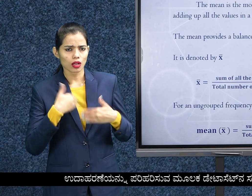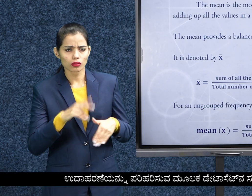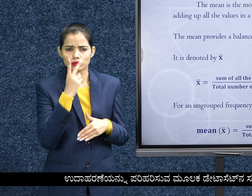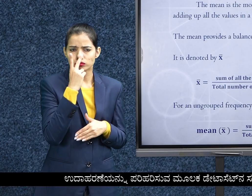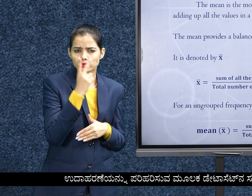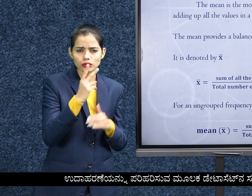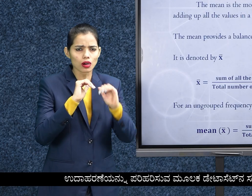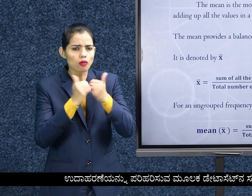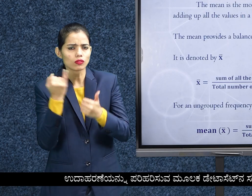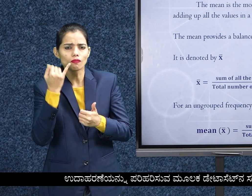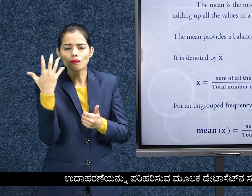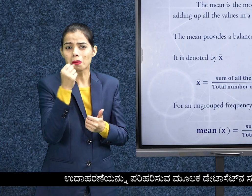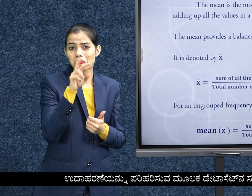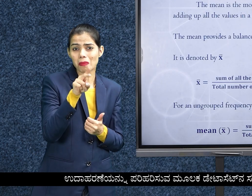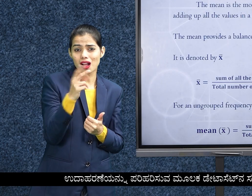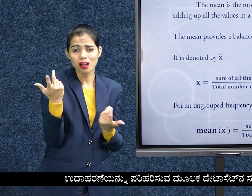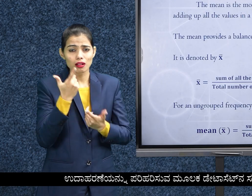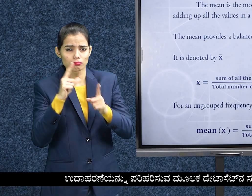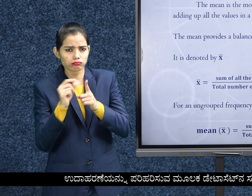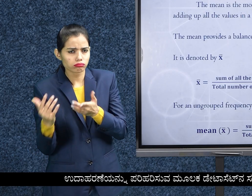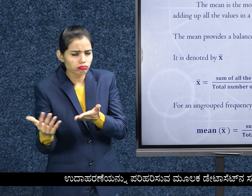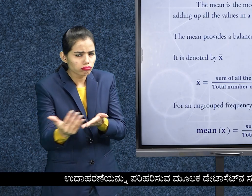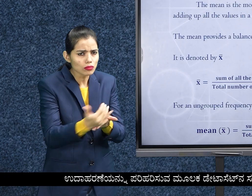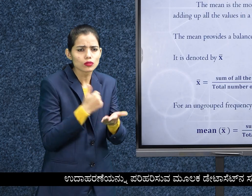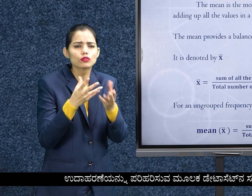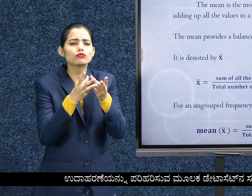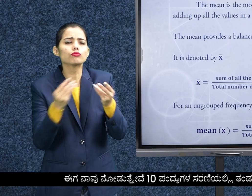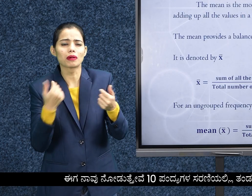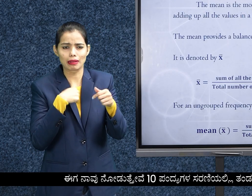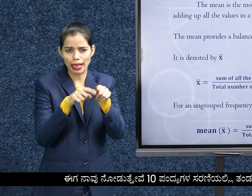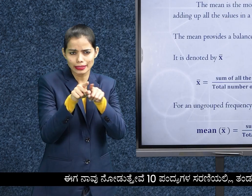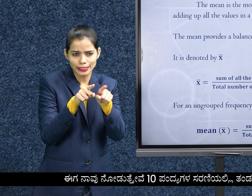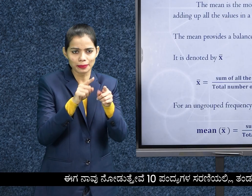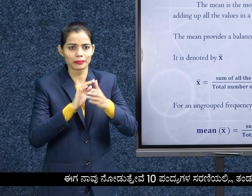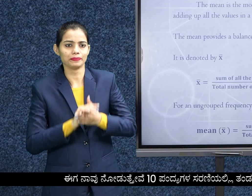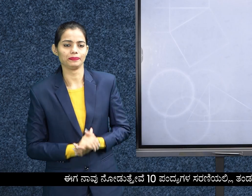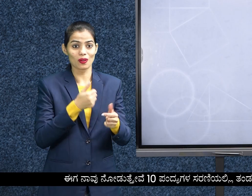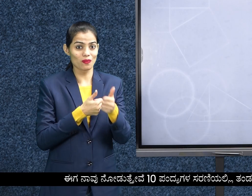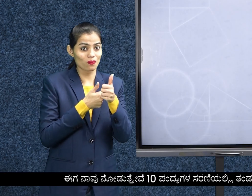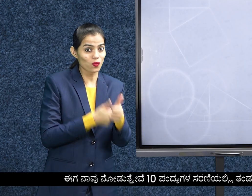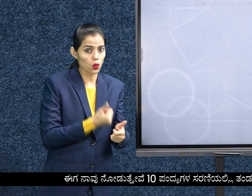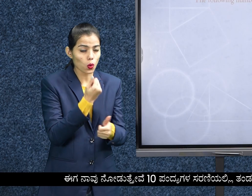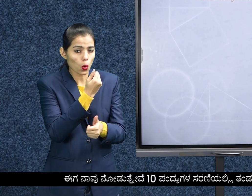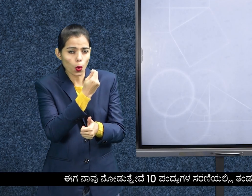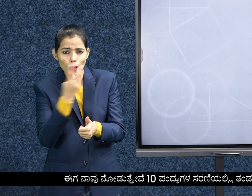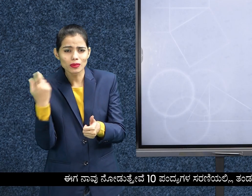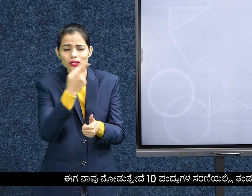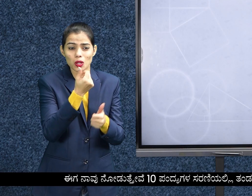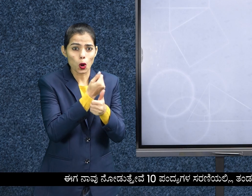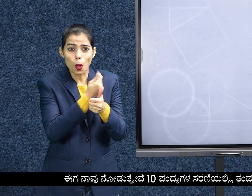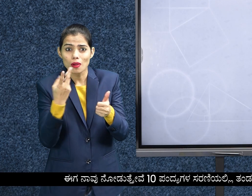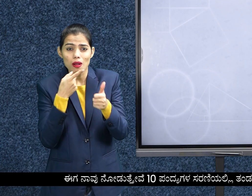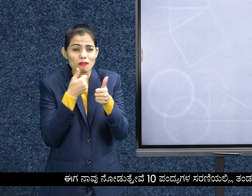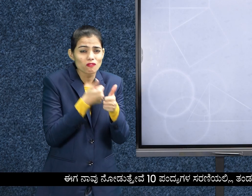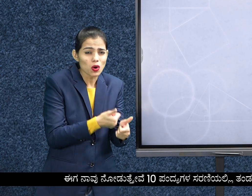ಉದಾಹರಣೆಯನ್ನ ಪರಿಹರಿಸುವ ಮೂಲಕ ಡೇಟಾ ಸೆಟ್ನ ಸರಾಸರಿಯನ್ನ ಹೇಗೆ ಕಂಡುಹಿಡಿಯುವುದು ಎಂದು ಈಗ ನಾವು ನೋಡ್ತೇವೆ. 10 ಪಂದ್ಯಗಳ ಸರಣಿಯಲ್ಲಿ ತಂಡವು